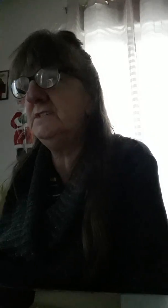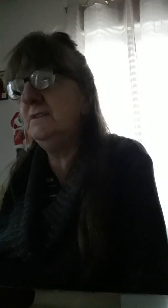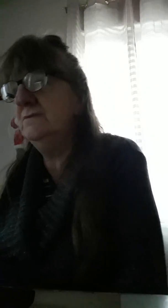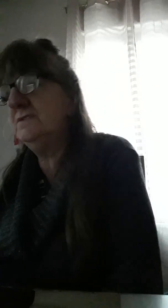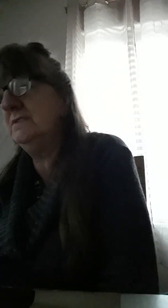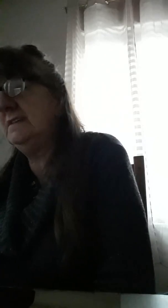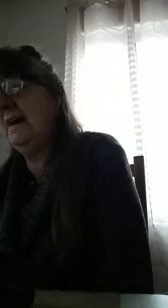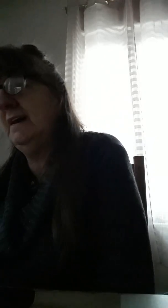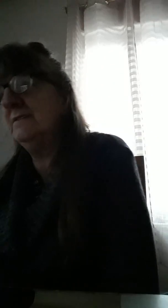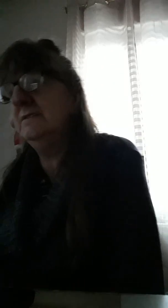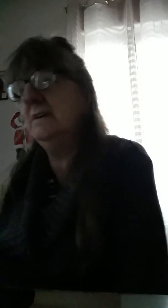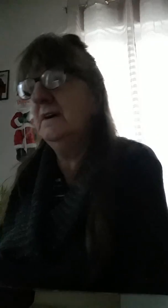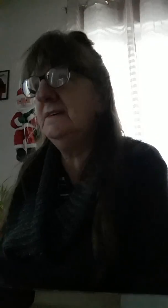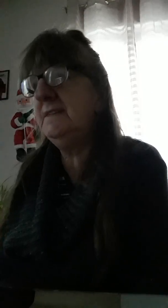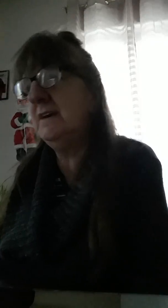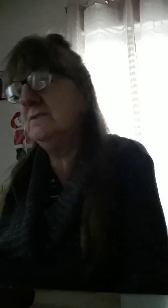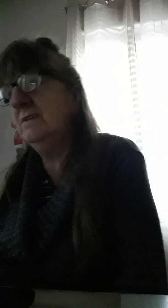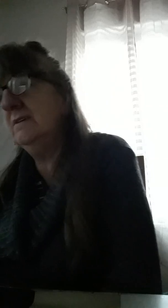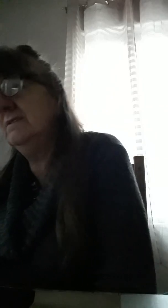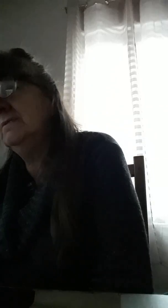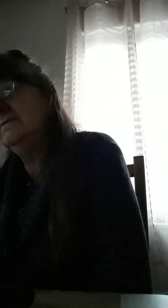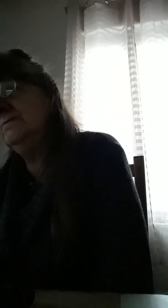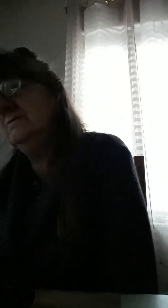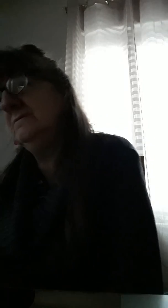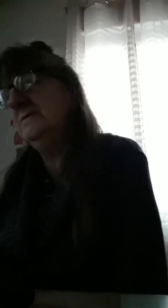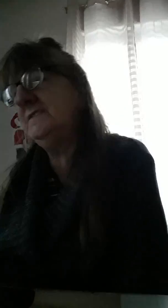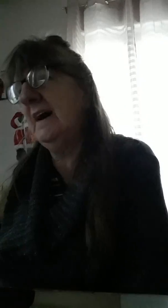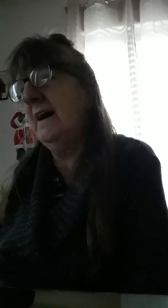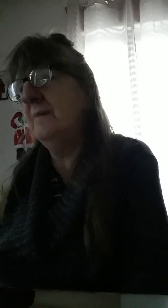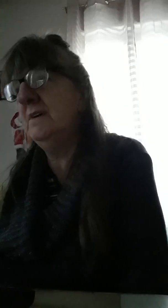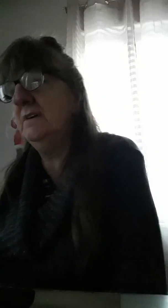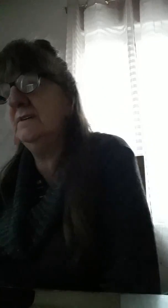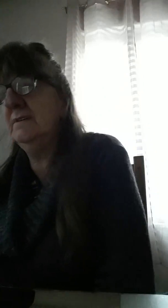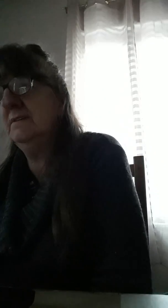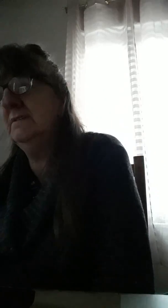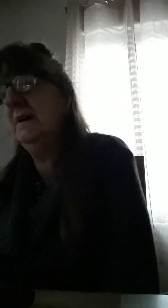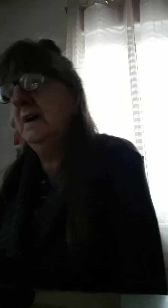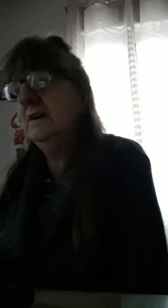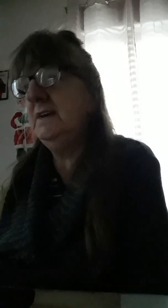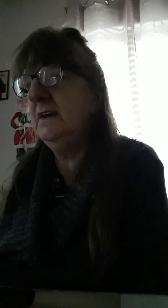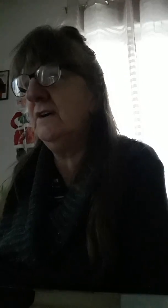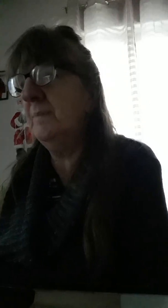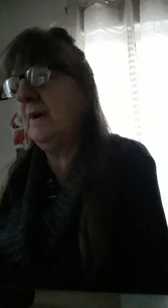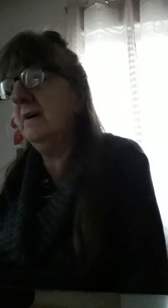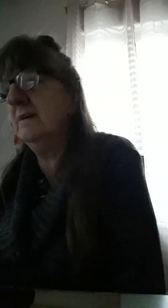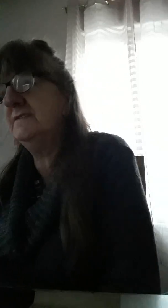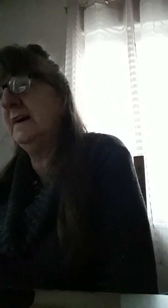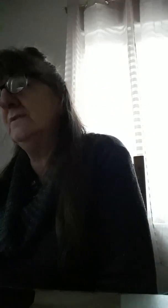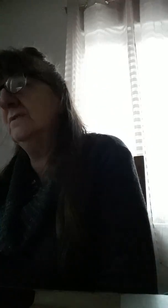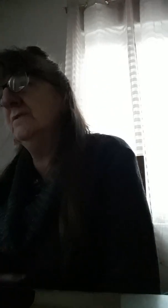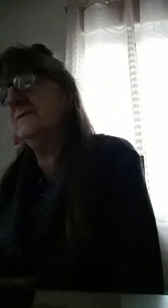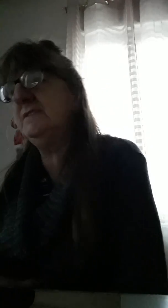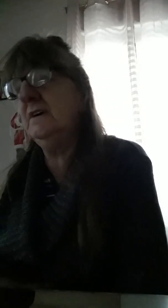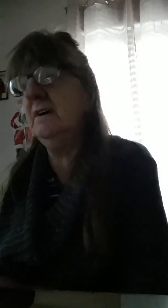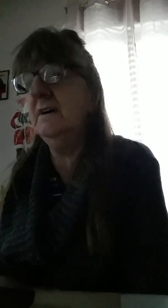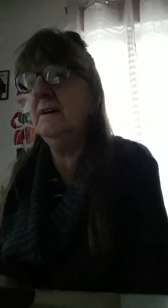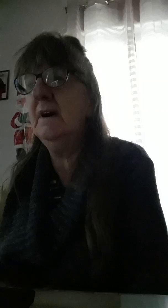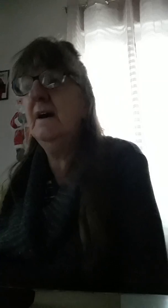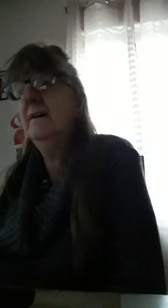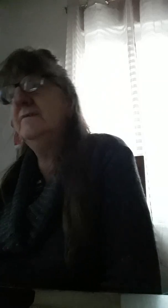et douce terre n'était que du sable. Il reprend sa course